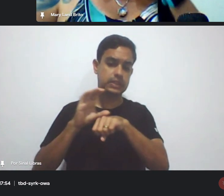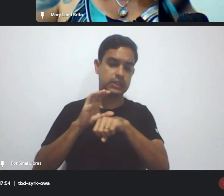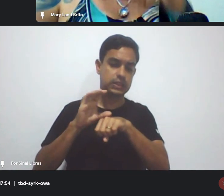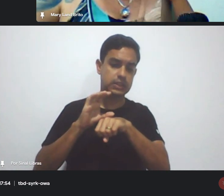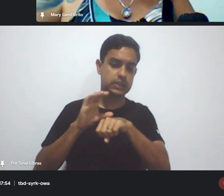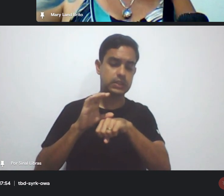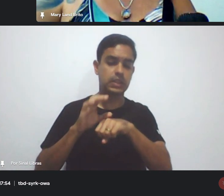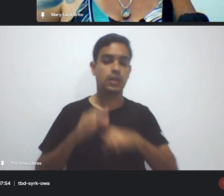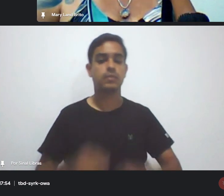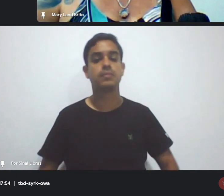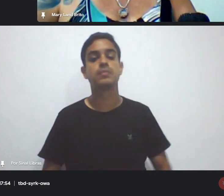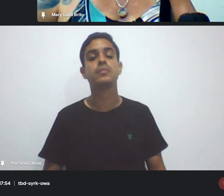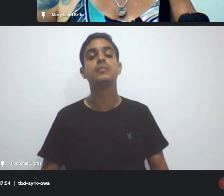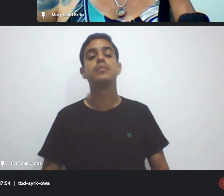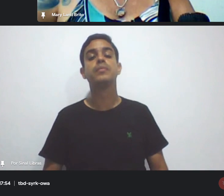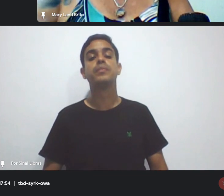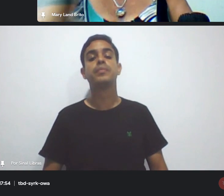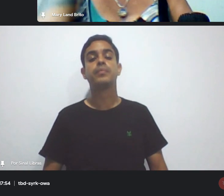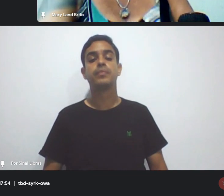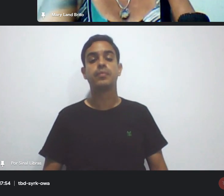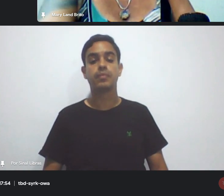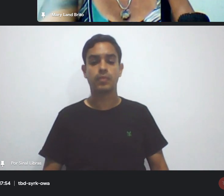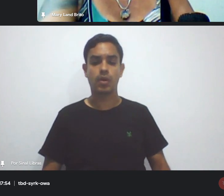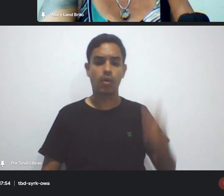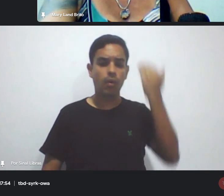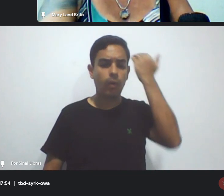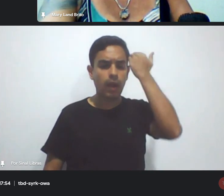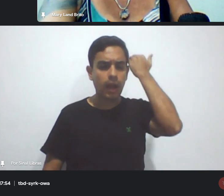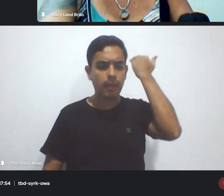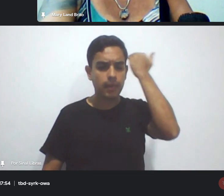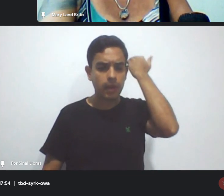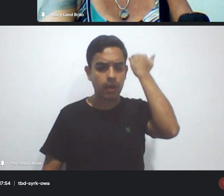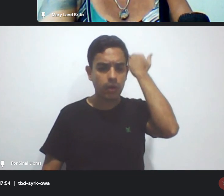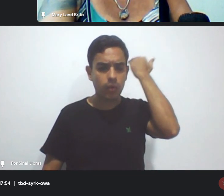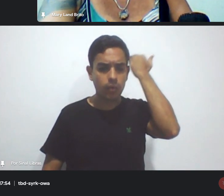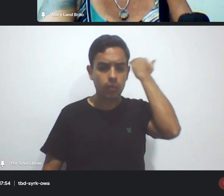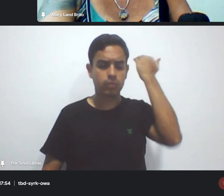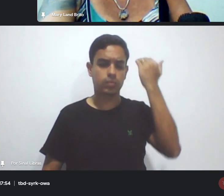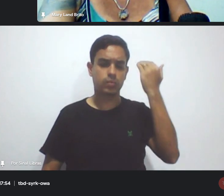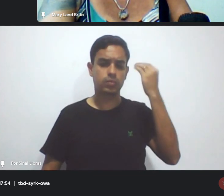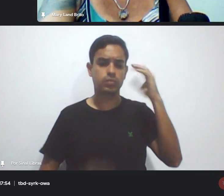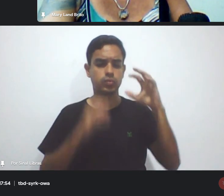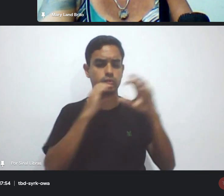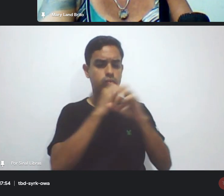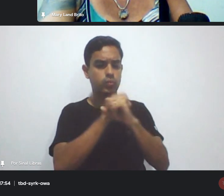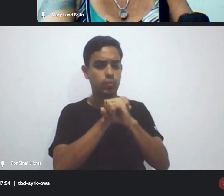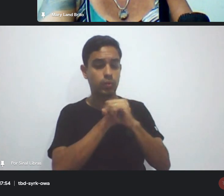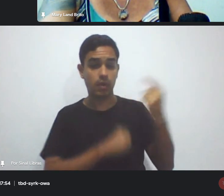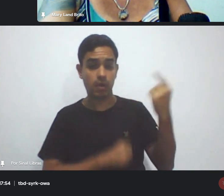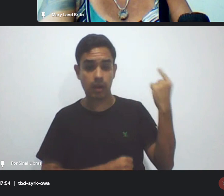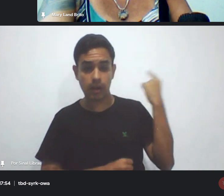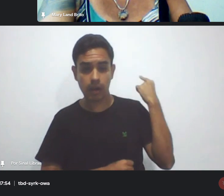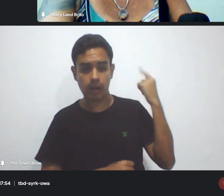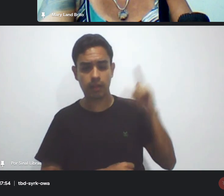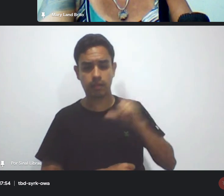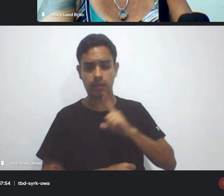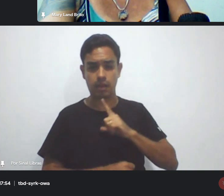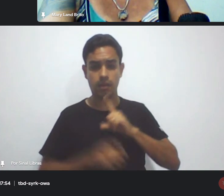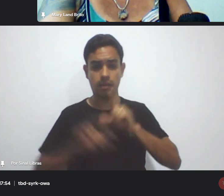Camisa cinza, né? Tem o cabelo curto, castanho escuro, né? Tem uns quadros atrás de mim, que foi eu que